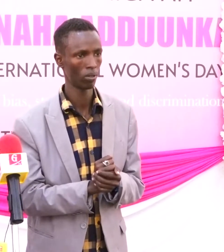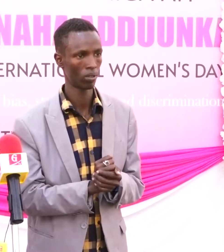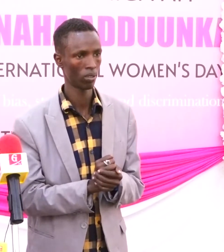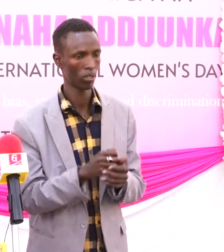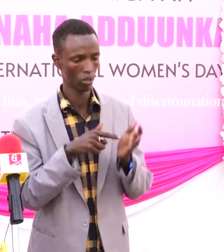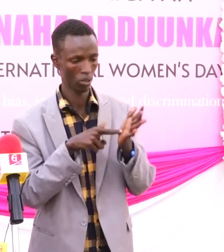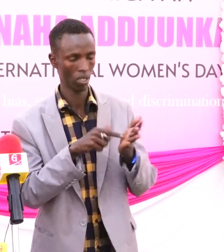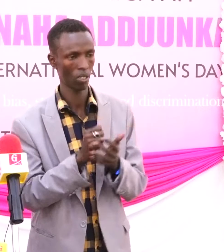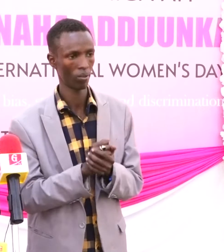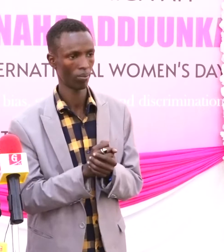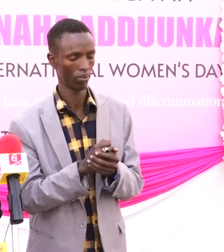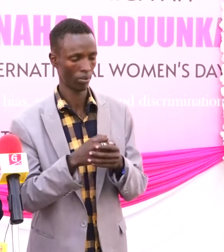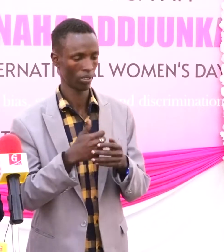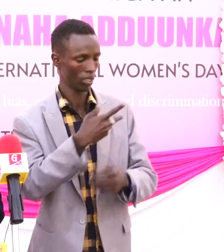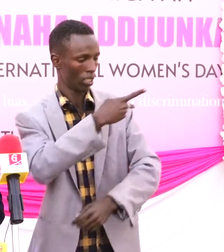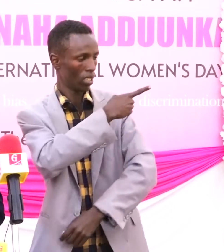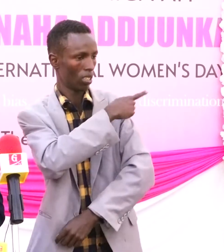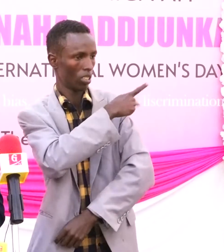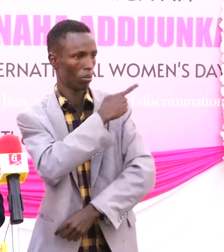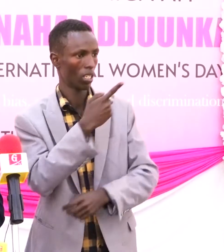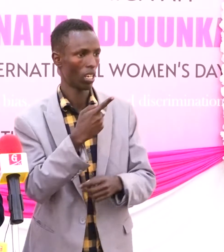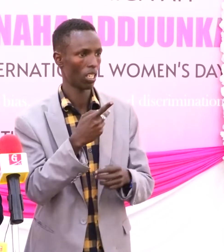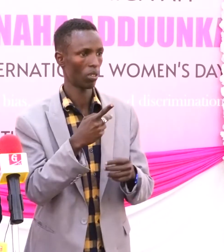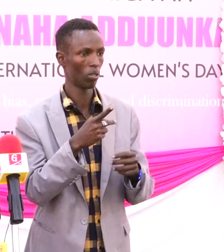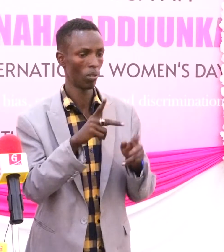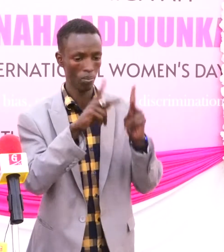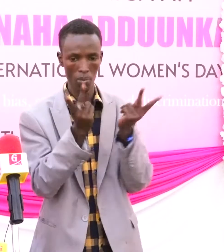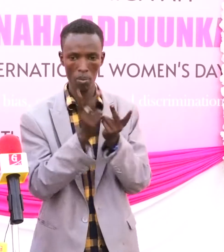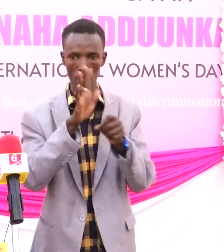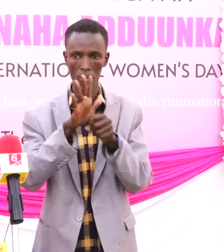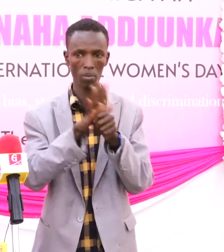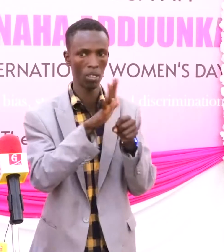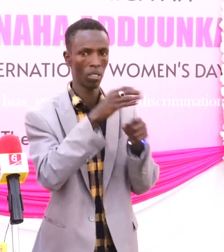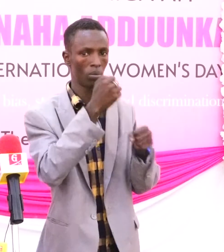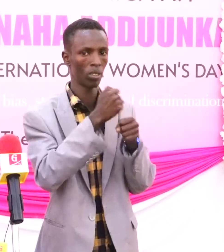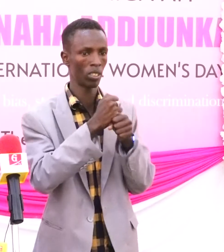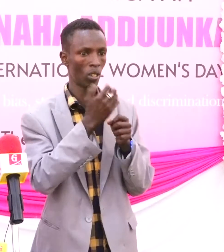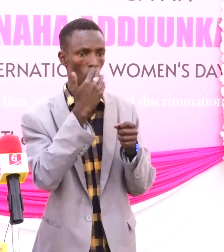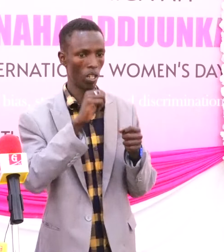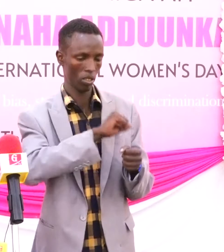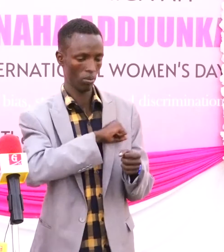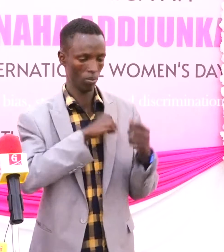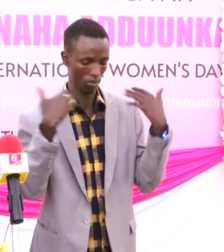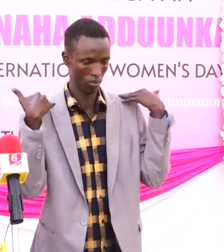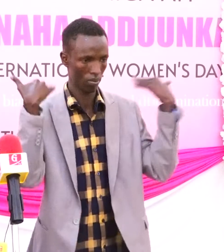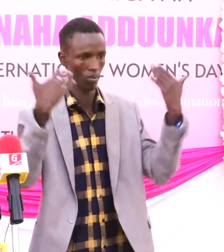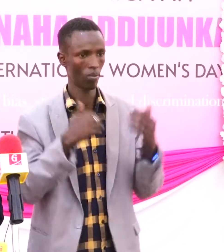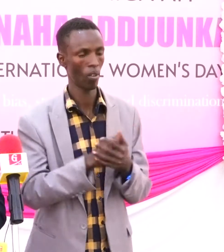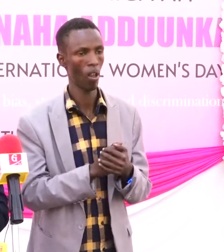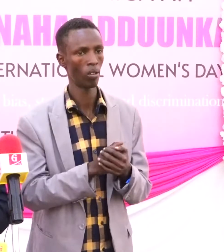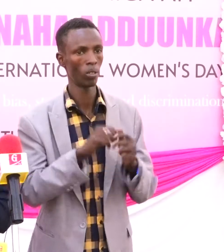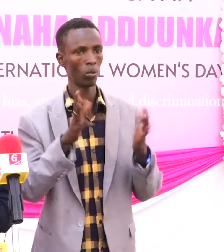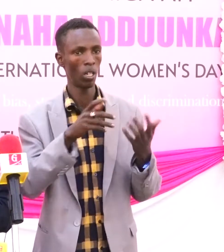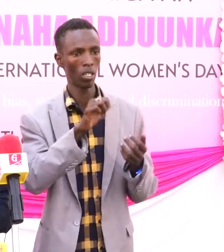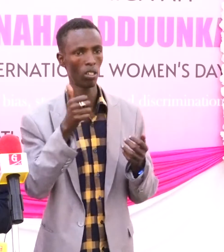بس بتعالى ده ودن كا ميلا بدن أي هون وكش قيان ما ملكي سنا أي هيان وح كله